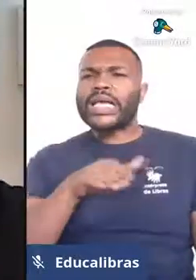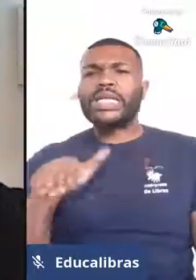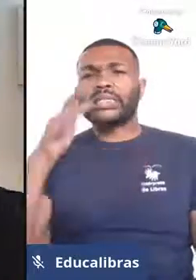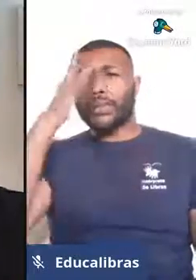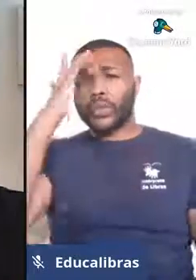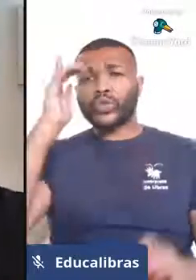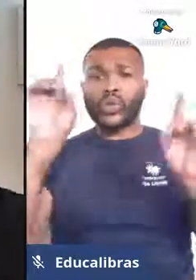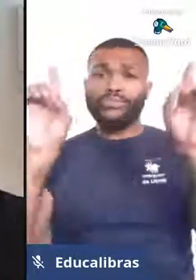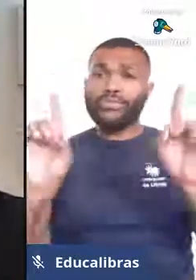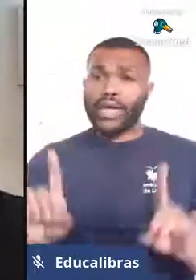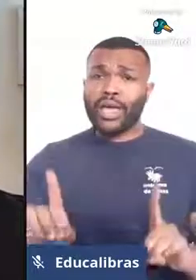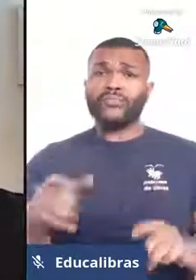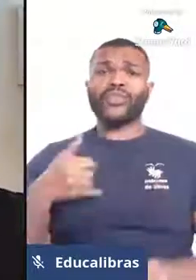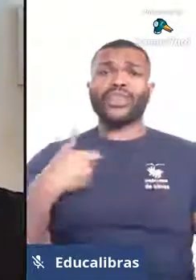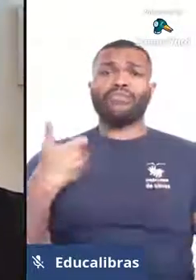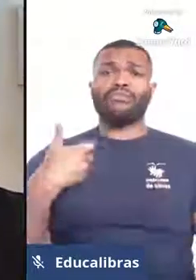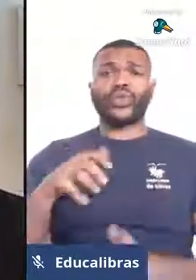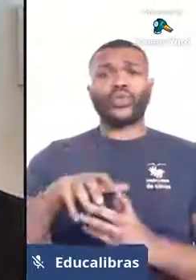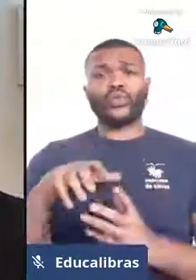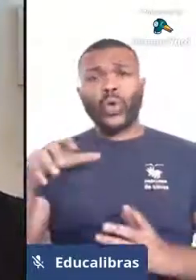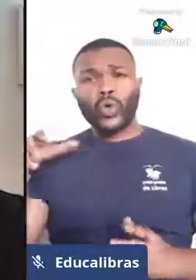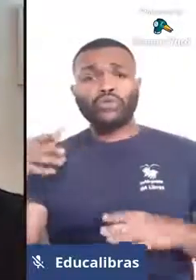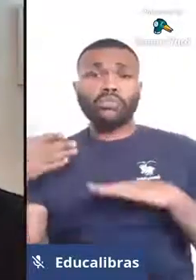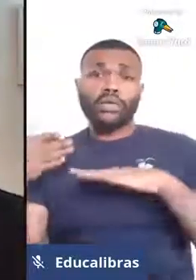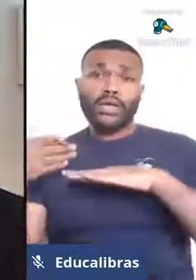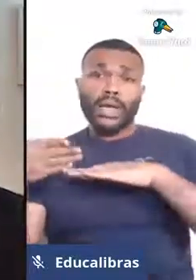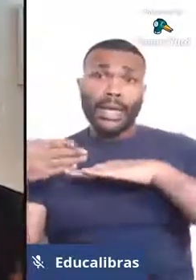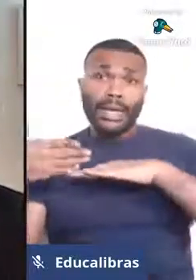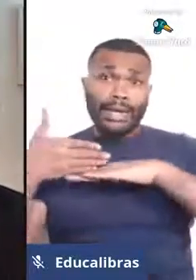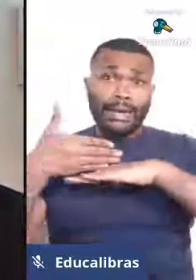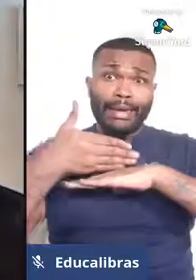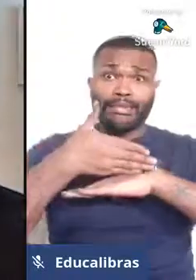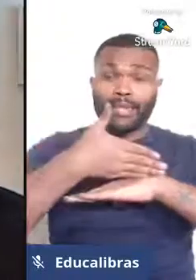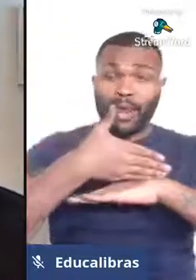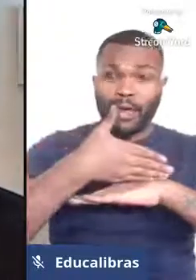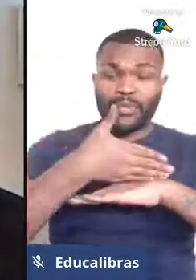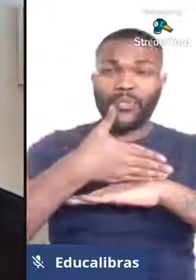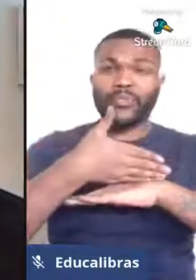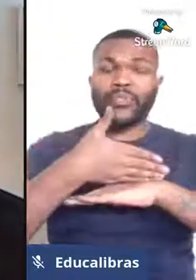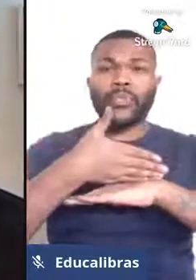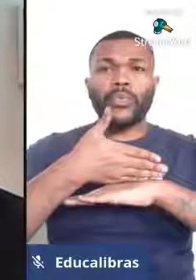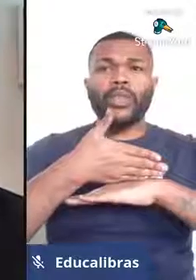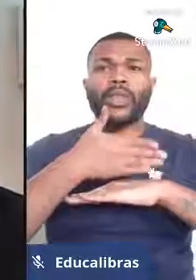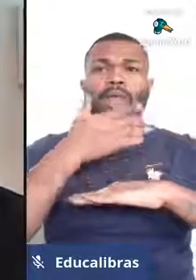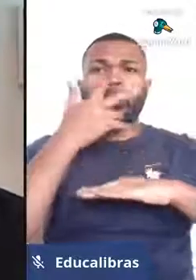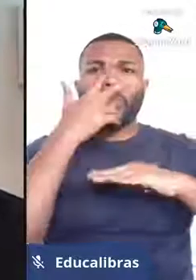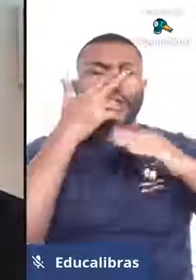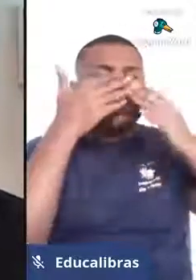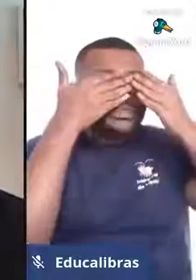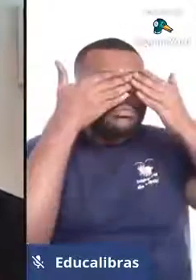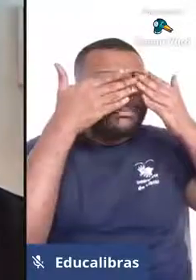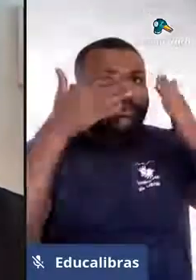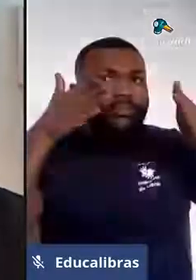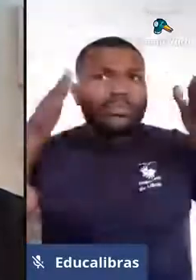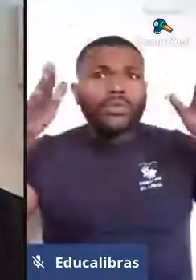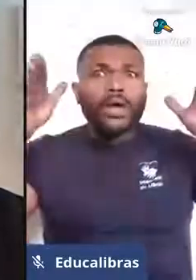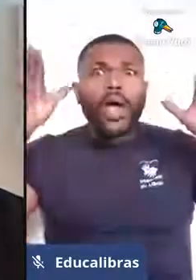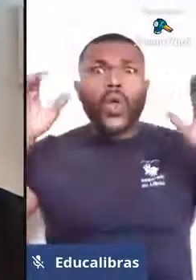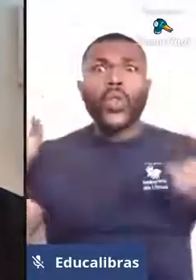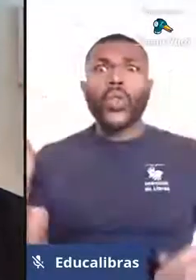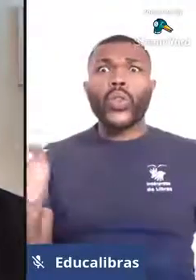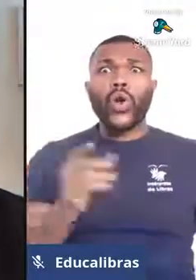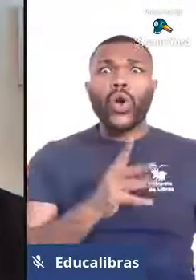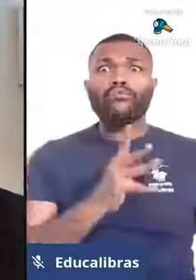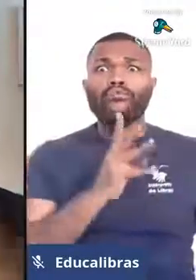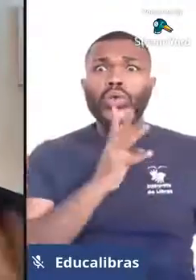estudante, atravessa aquela trajetória e se abre a novos insights, traz algum conhecimento